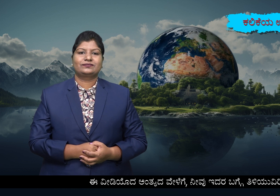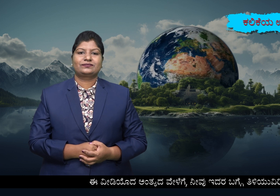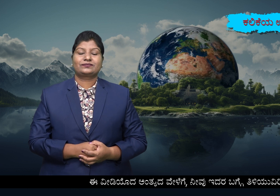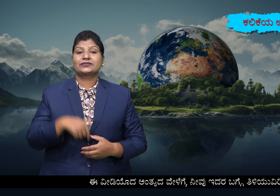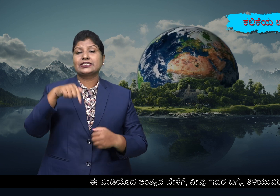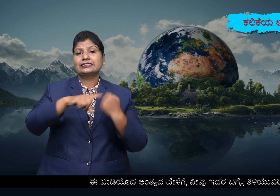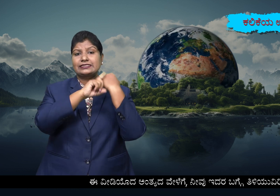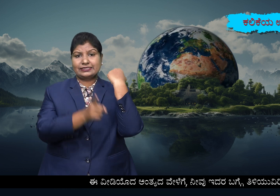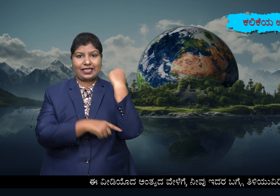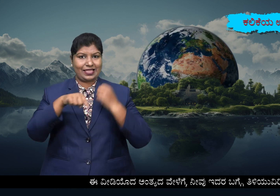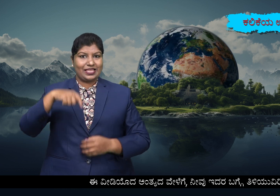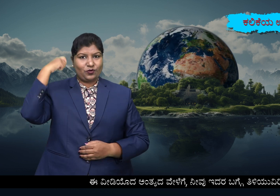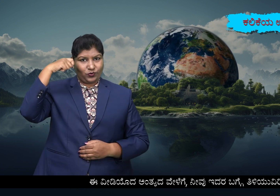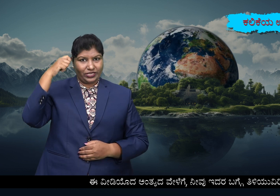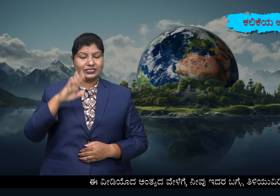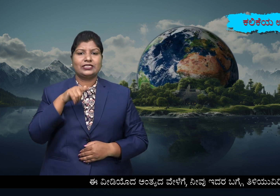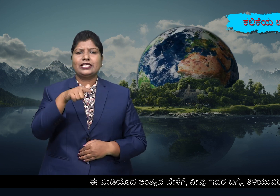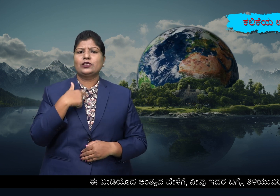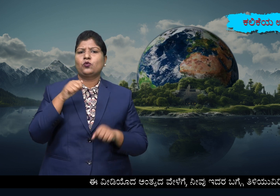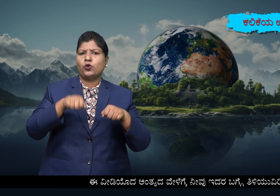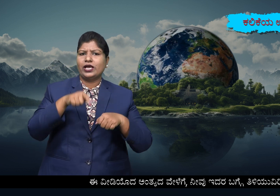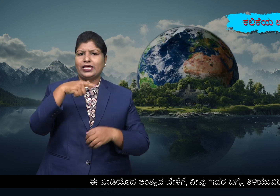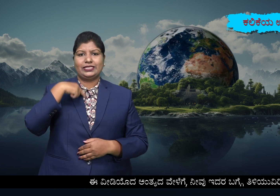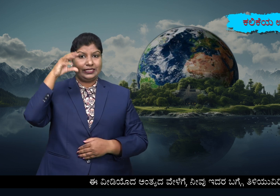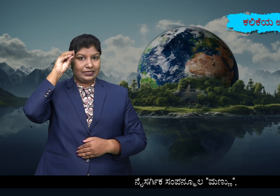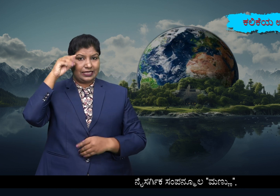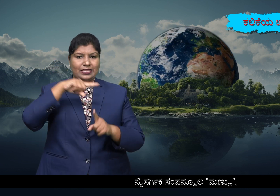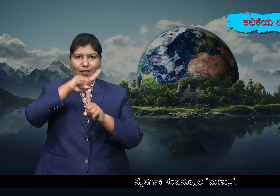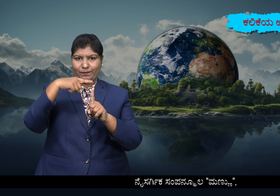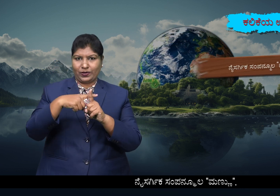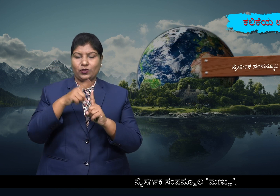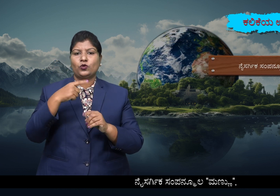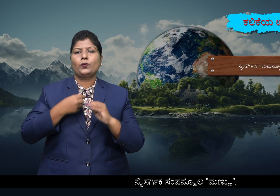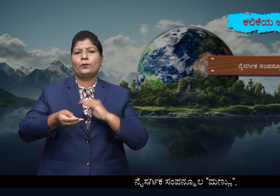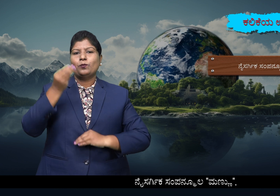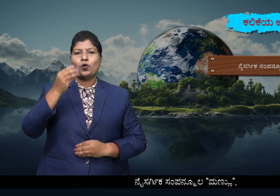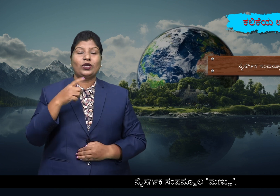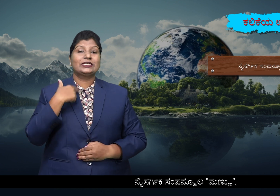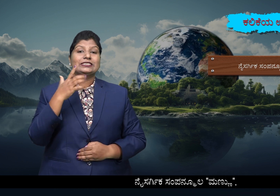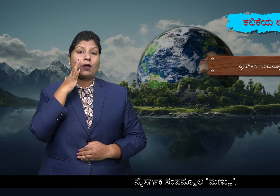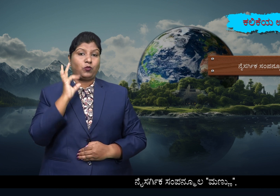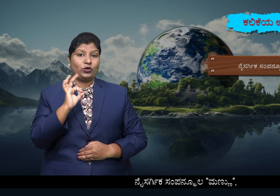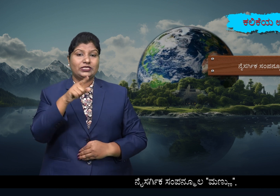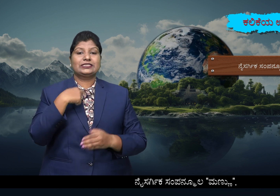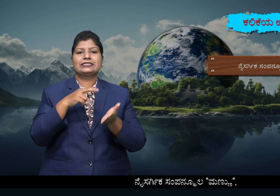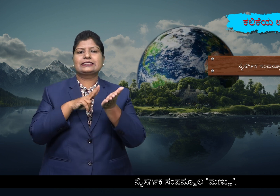ಈ ವಿಡಿಯೋದ ಅಂತ್ಯದ ವೇಳೆಗೆ ಇದರ ಬಗ್ಗೆ ತಿಳ್ಕೊಳ್ಳೋಕೆ ಸಾಧ್ಯ ಆಗತ್ತೆ. ನೈಸರ್ಗಿಕ ಸಂಪನ್ಮೂಲ ಮಣ್ಣು.